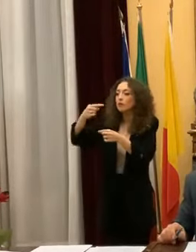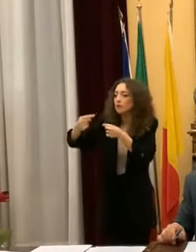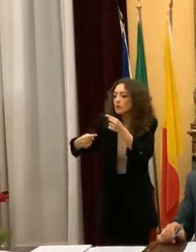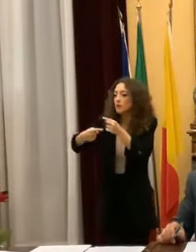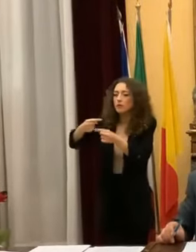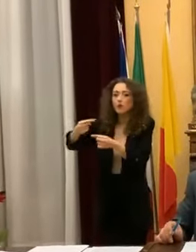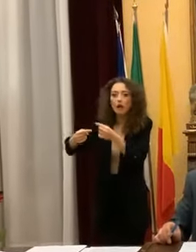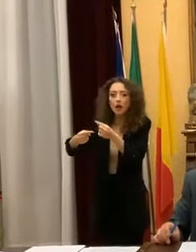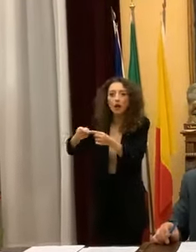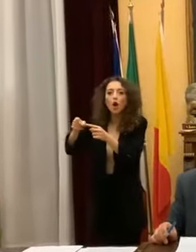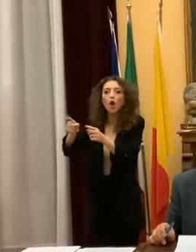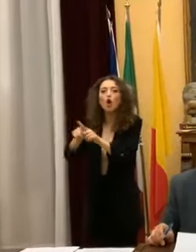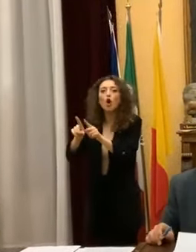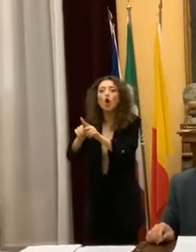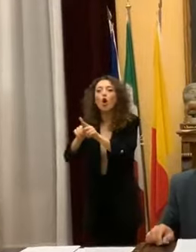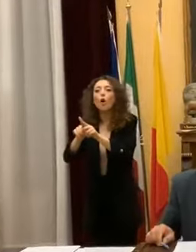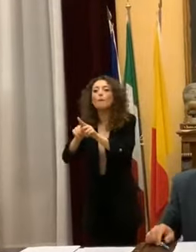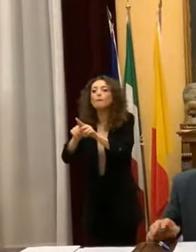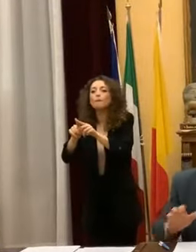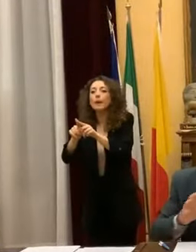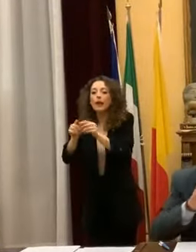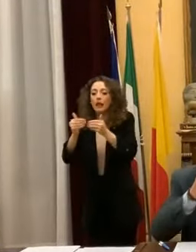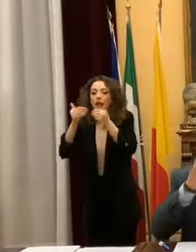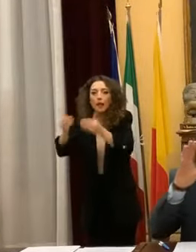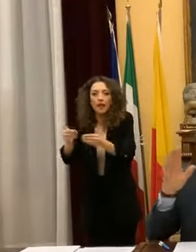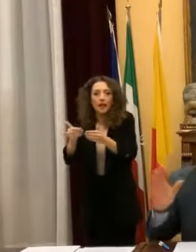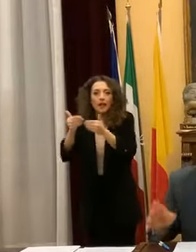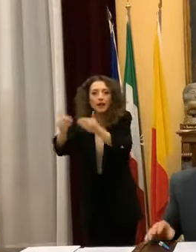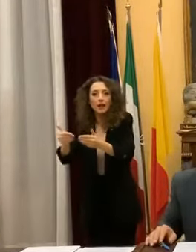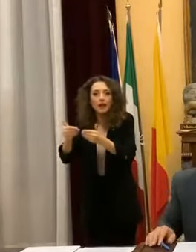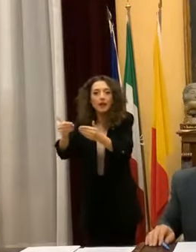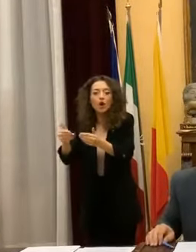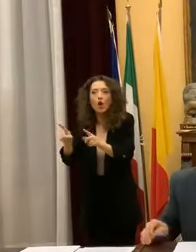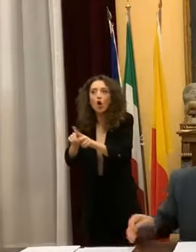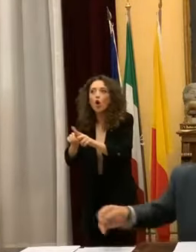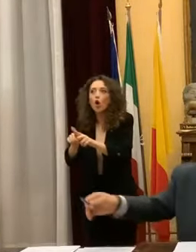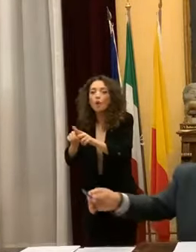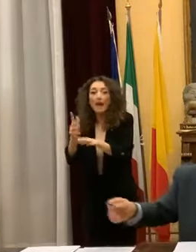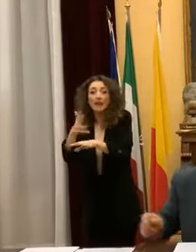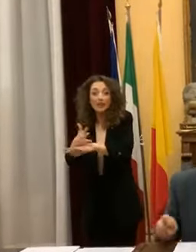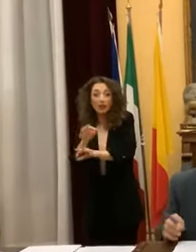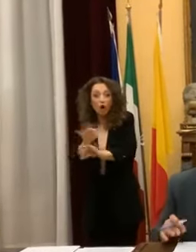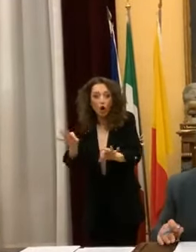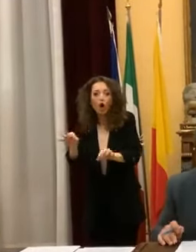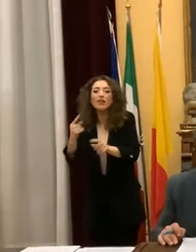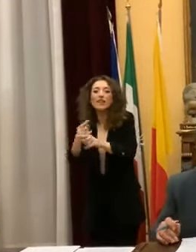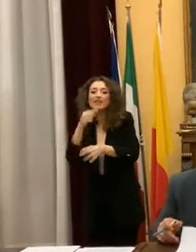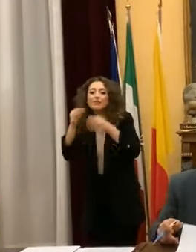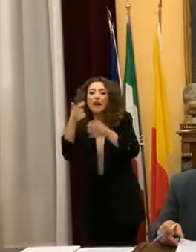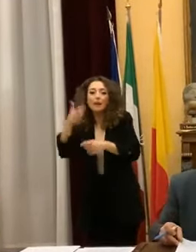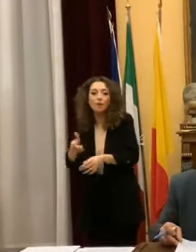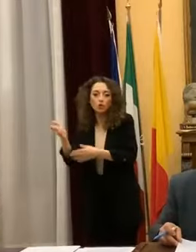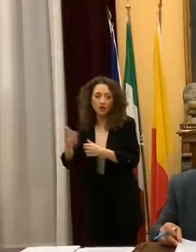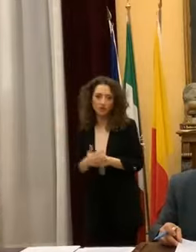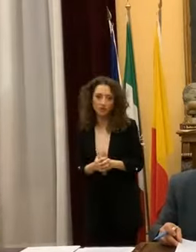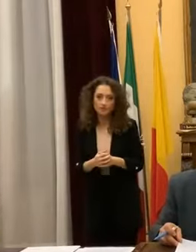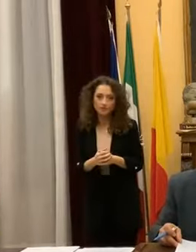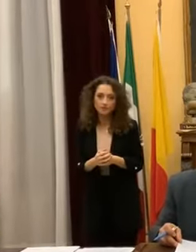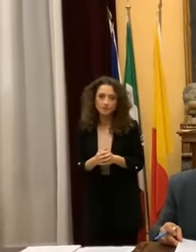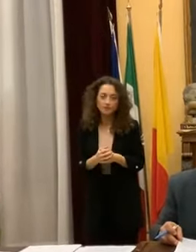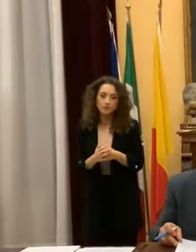ex deputati trombati e quant'altro che mentivano anche sulle procedure, poveretti, perché magari erano conniventi con